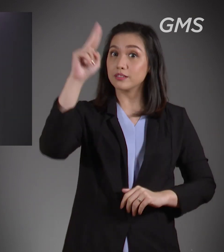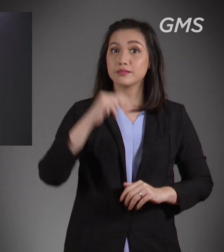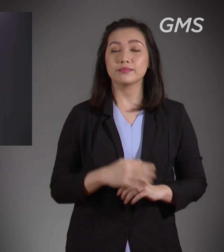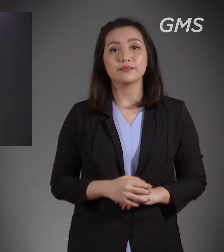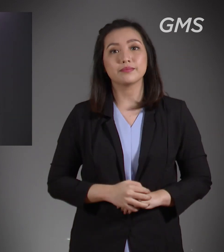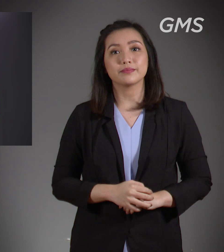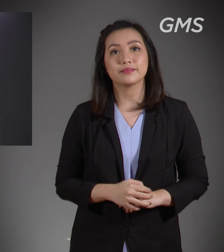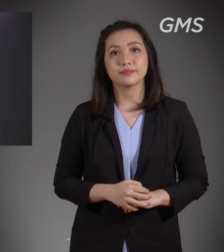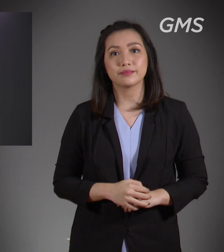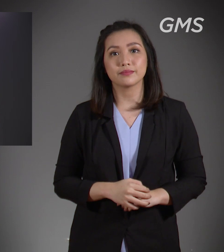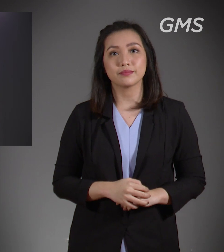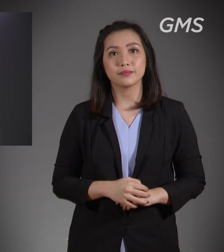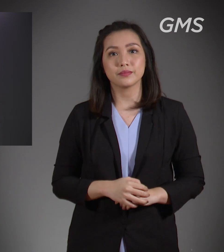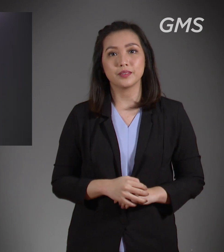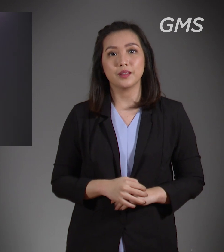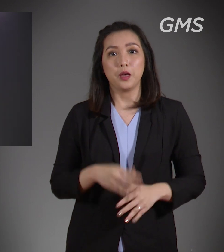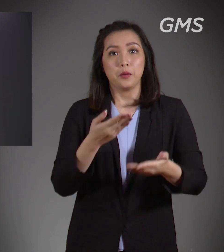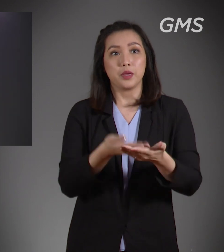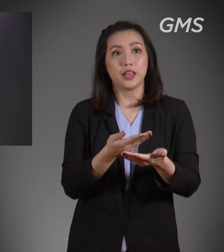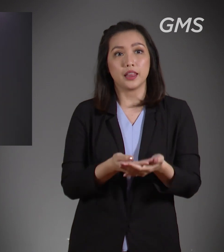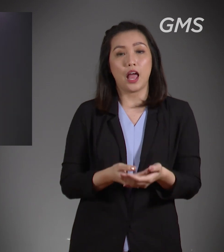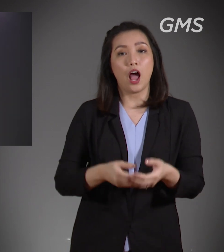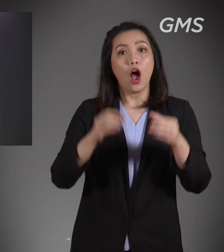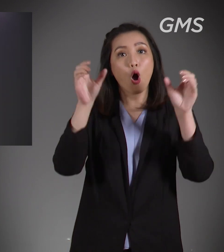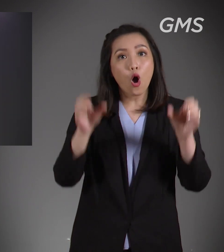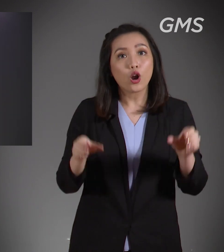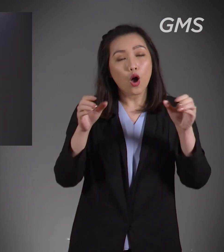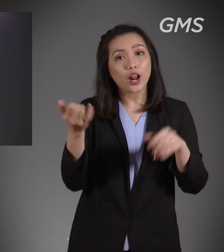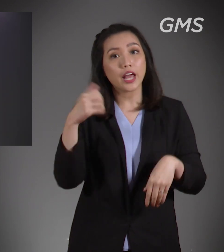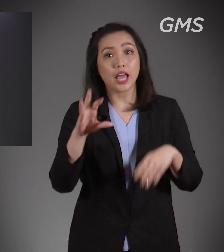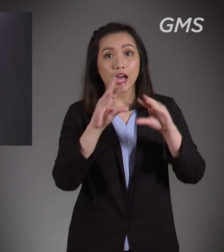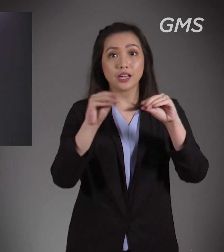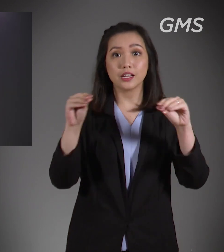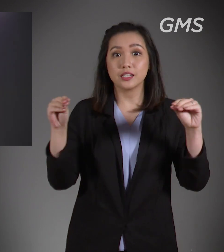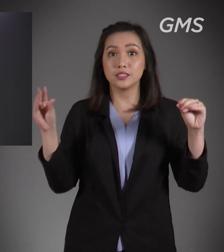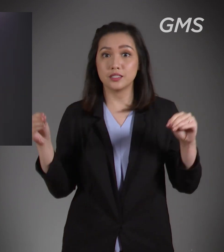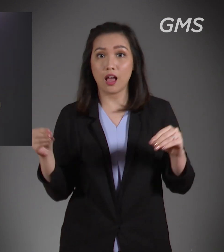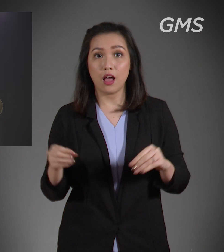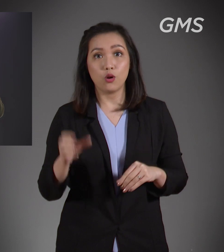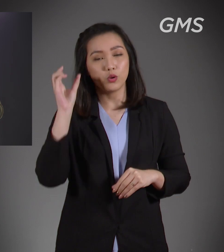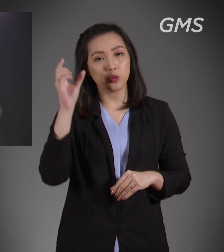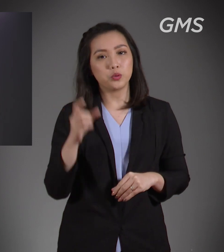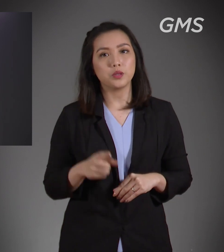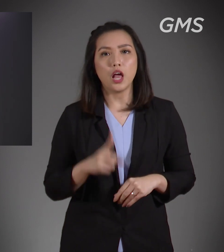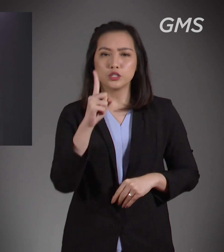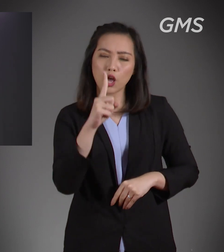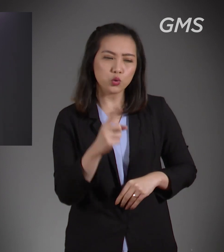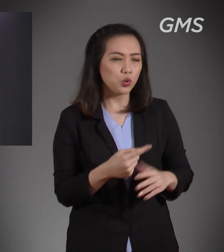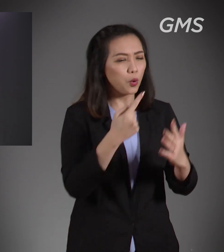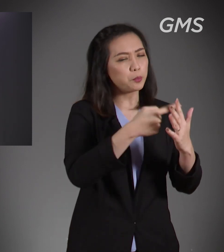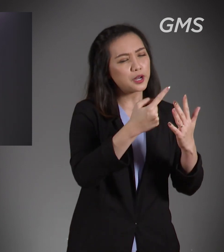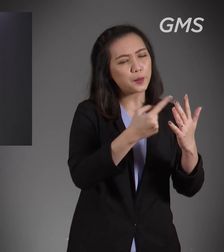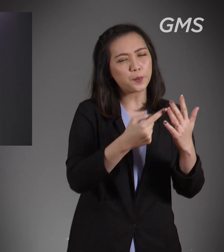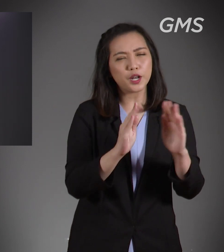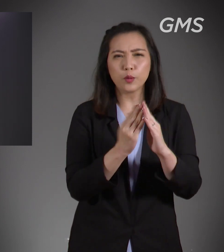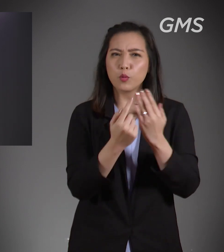kepada pegawainya untuk keluarkan dari perbendaharaan. Dia bisa baca Taurat